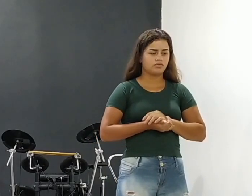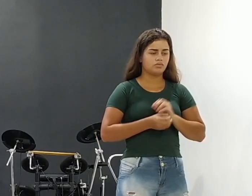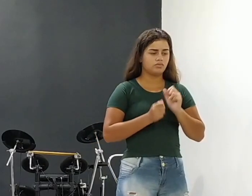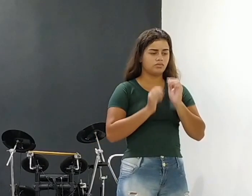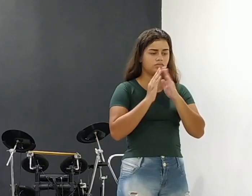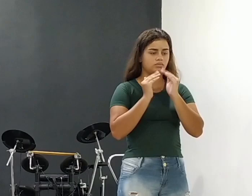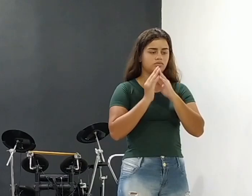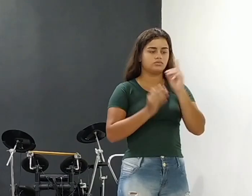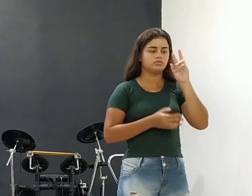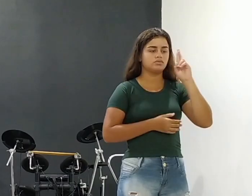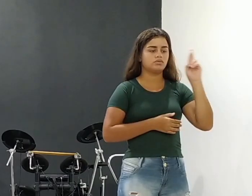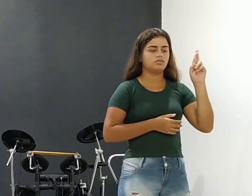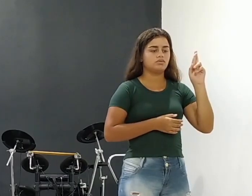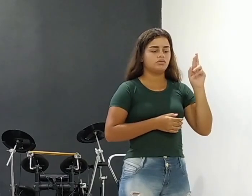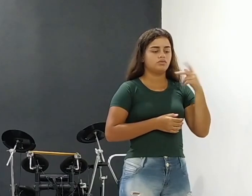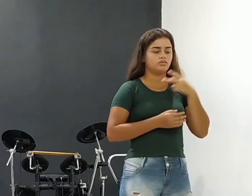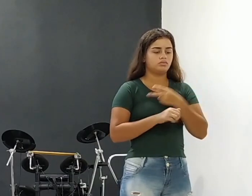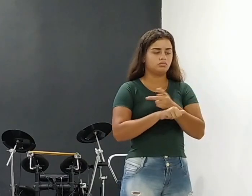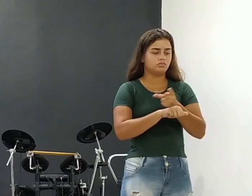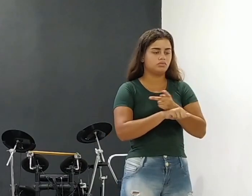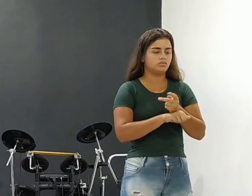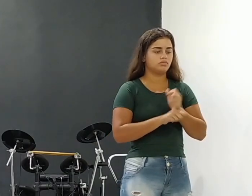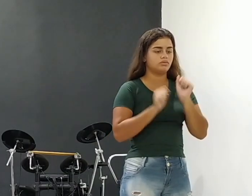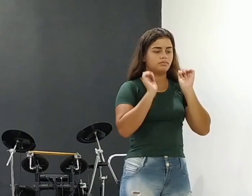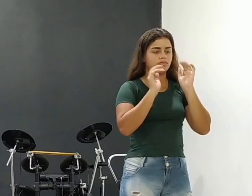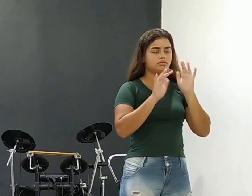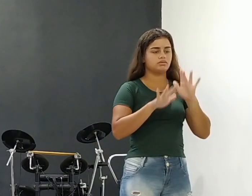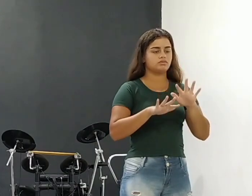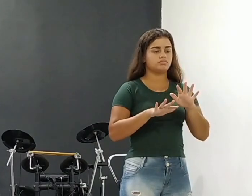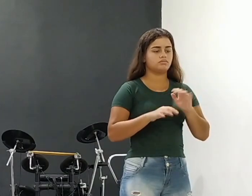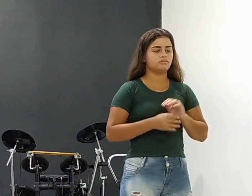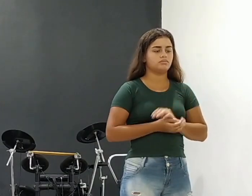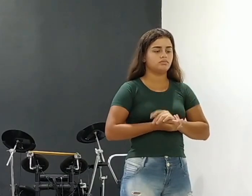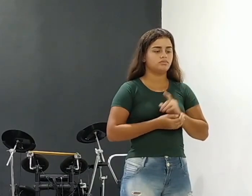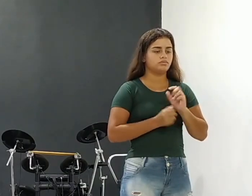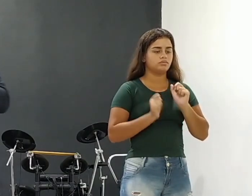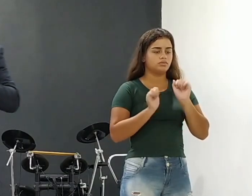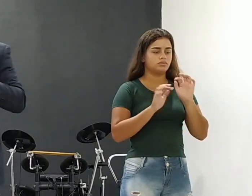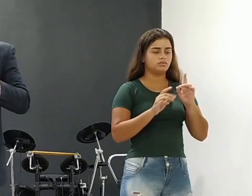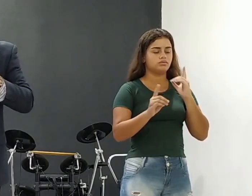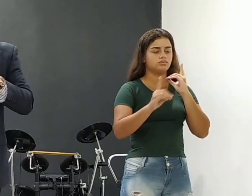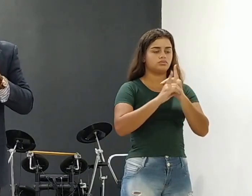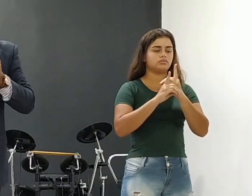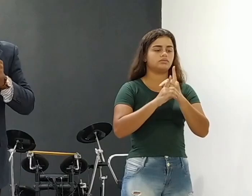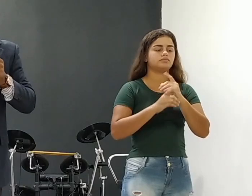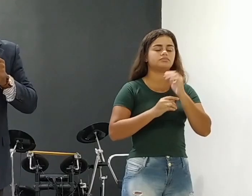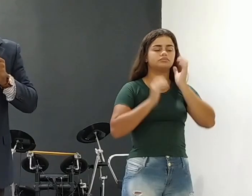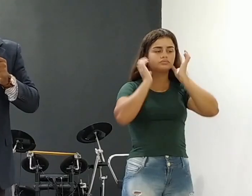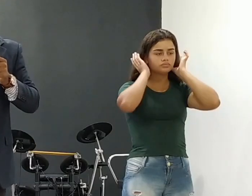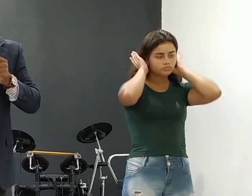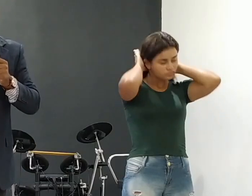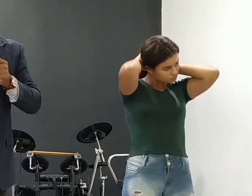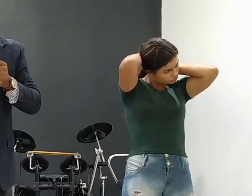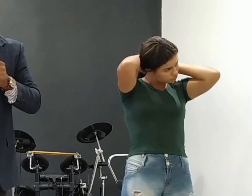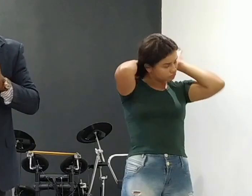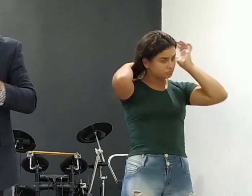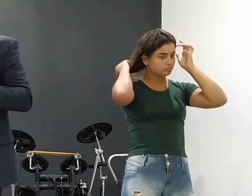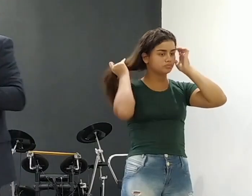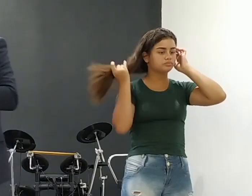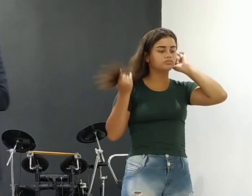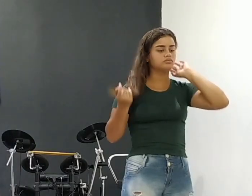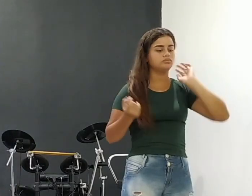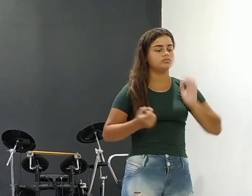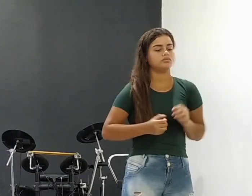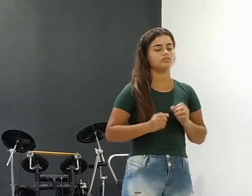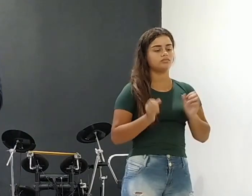o alcançarão. Irmãos, Deus está pronto para te abençoar. Não tem ninguém mais interessado a te abençoar do